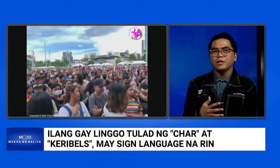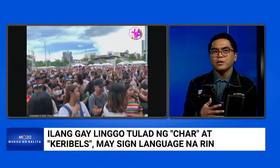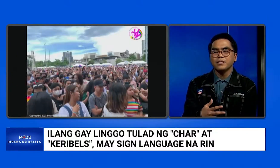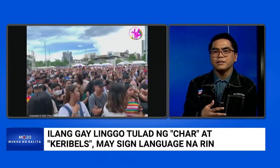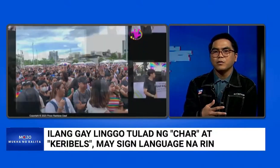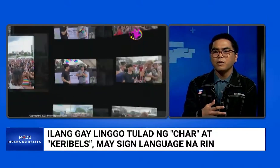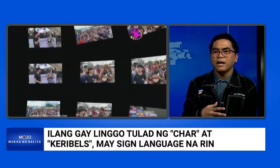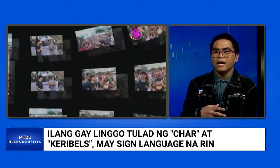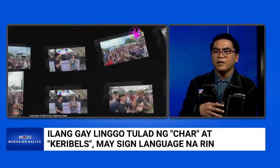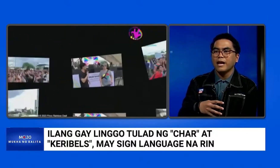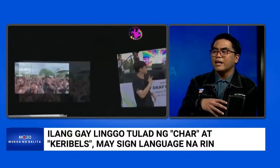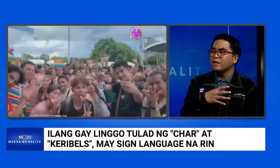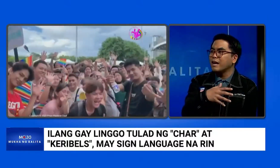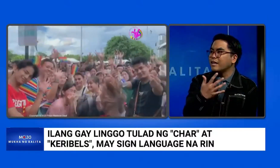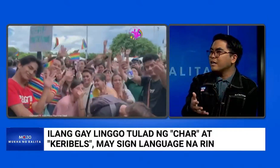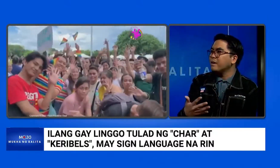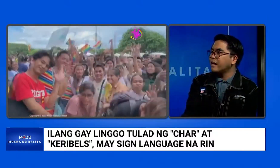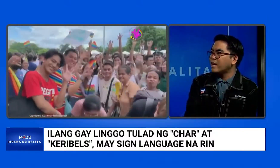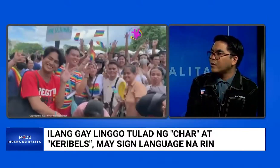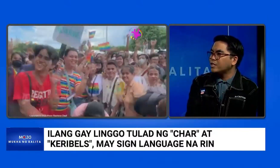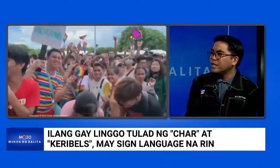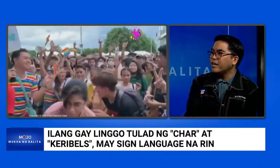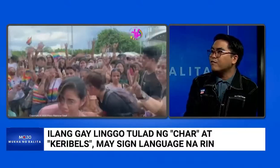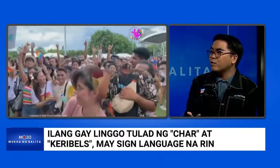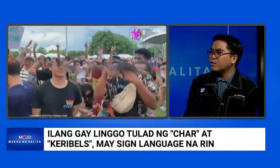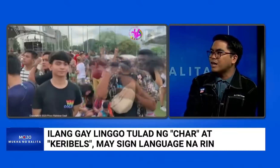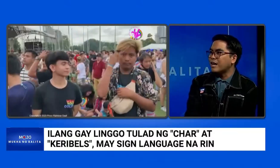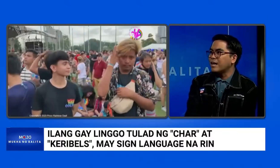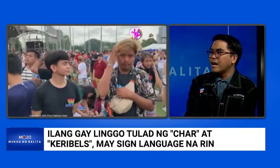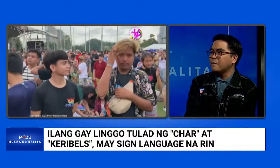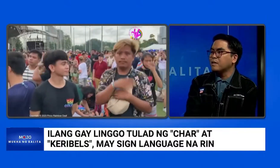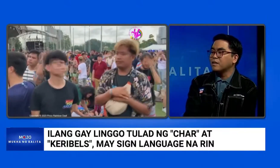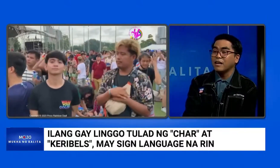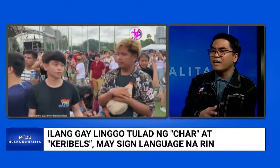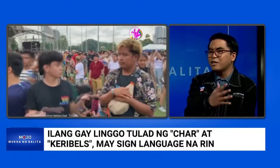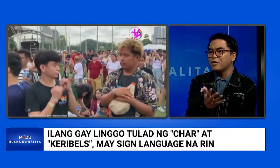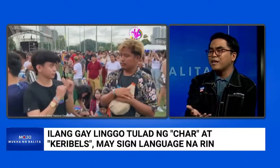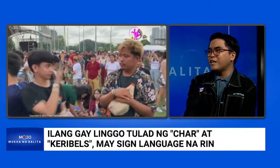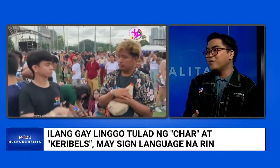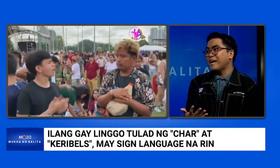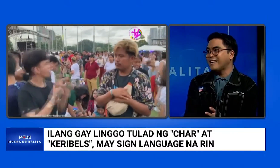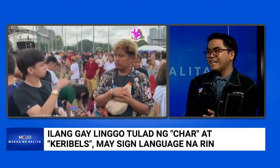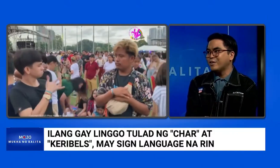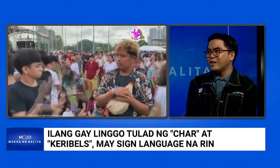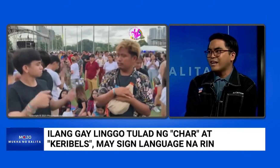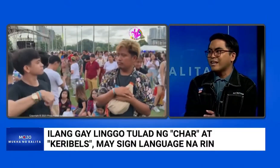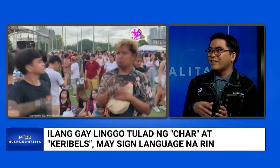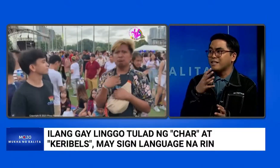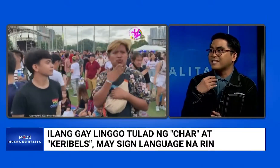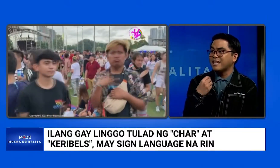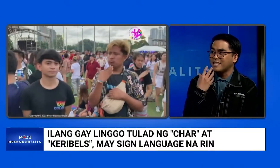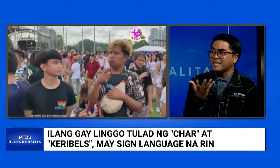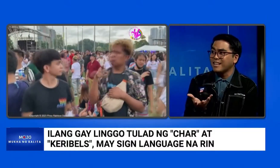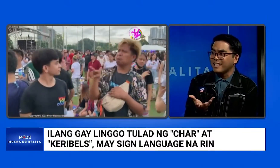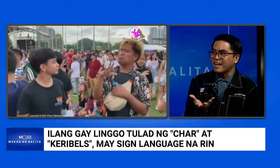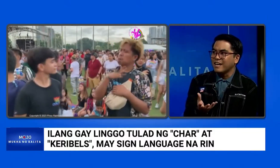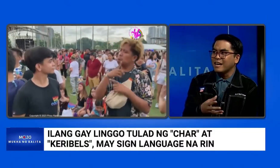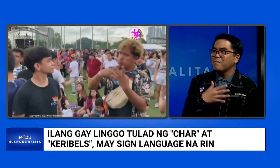is, kumbaga, dahil gaya ng ibang language, nag-evolve siya. At yung gay lingo lang na salita, ang bilis